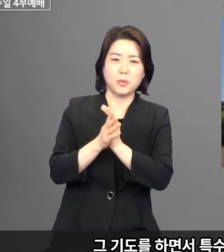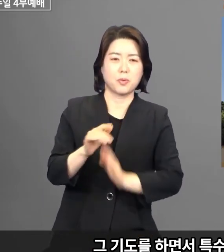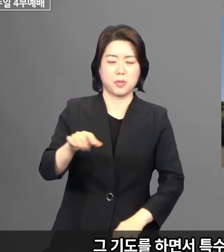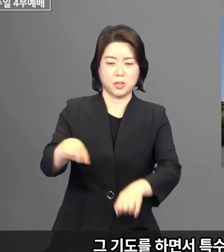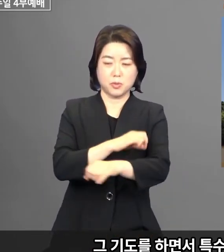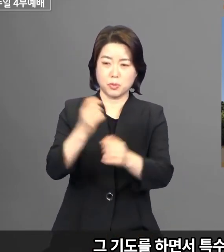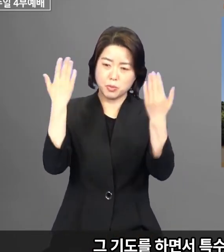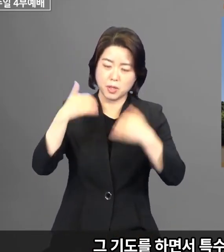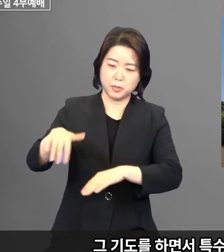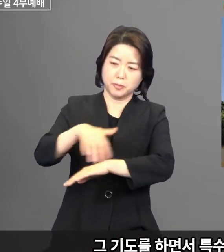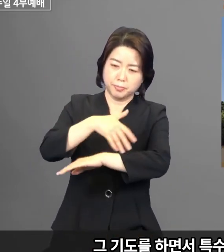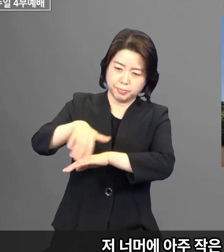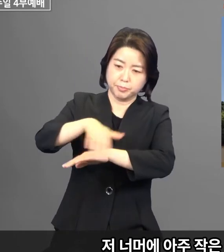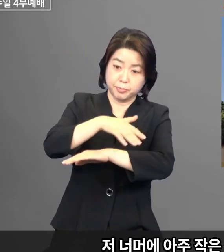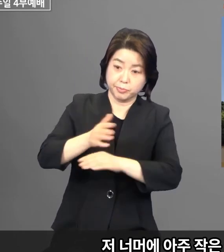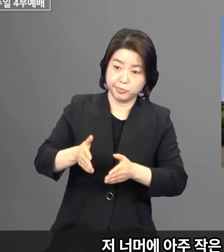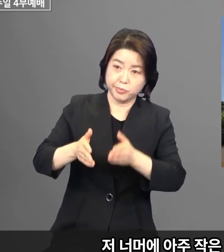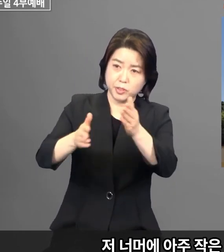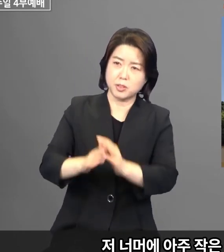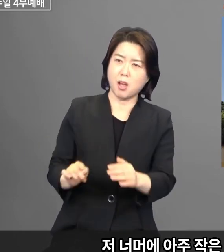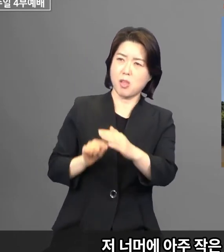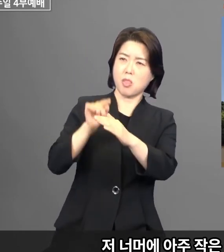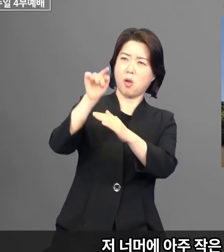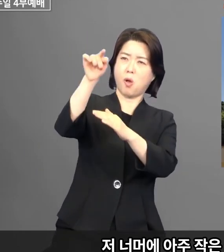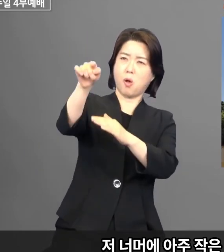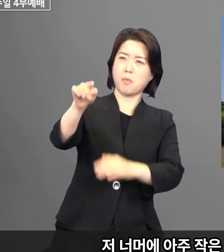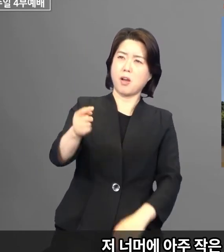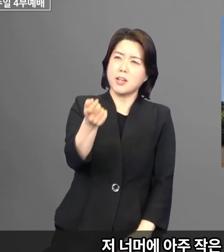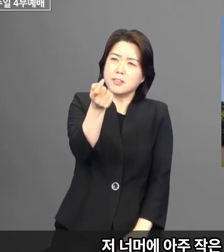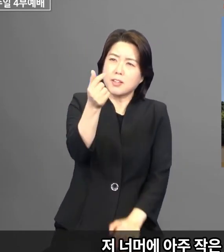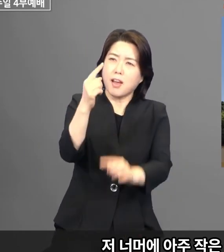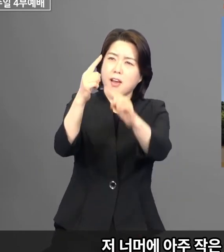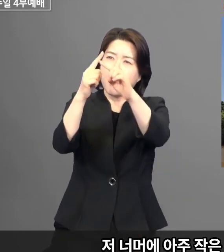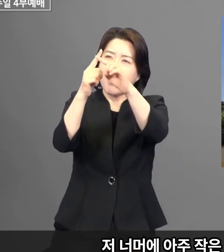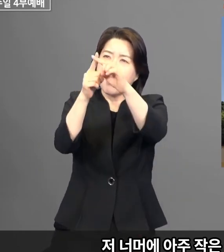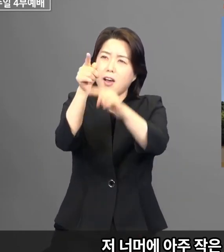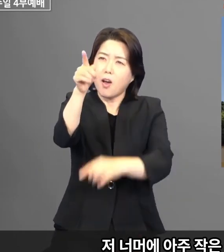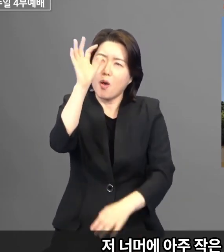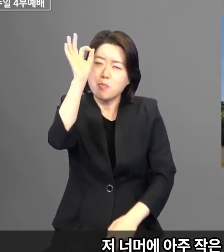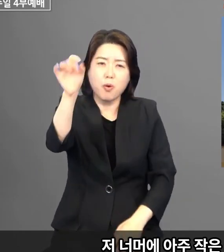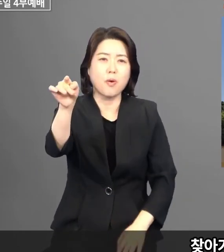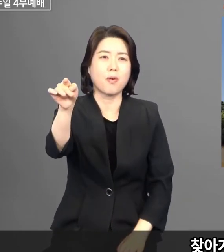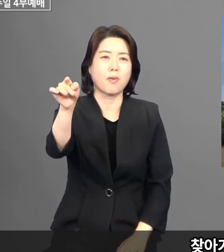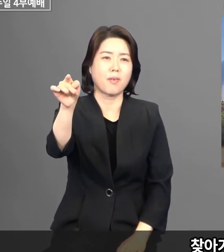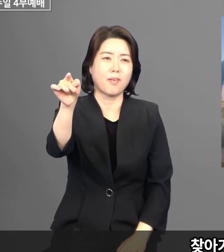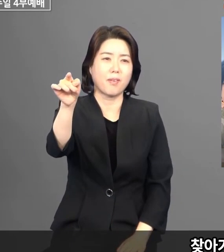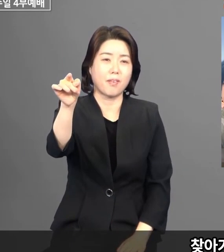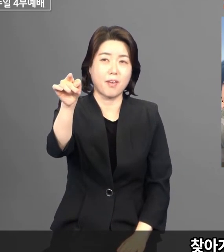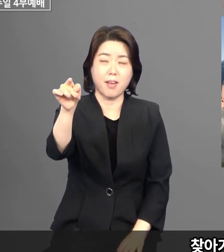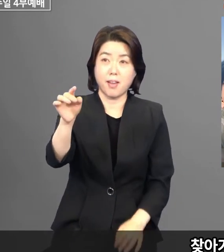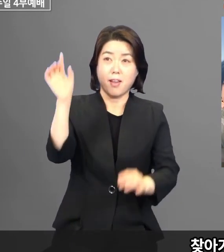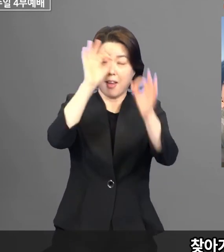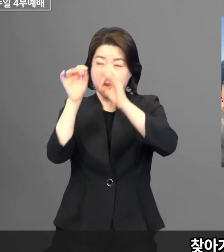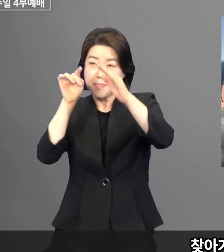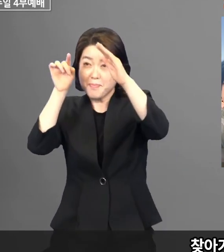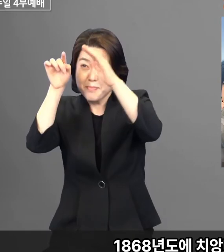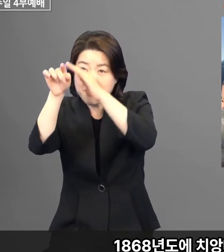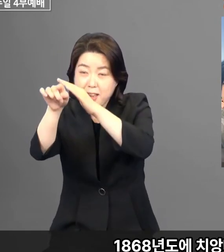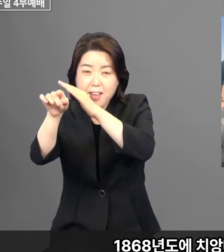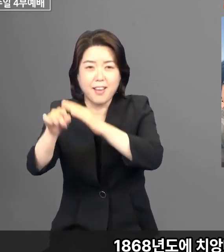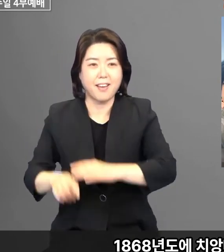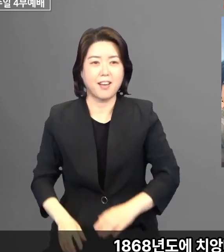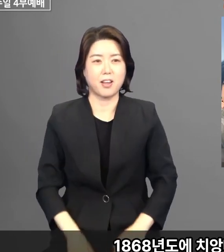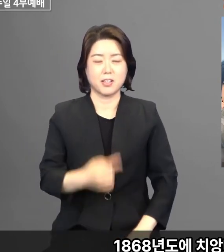특수학교를 오가던 그 길에 저 너머에 아주 작은 십자가가 보였습니다. 찾아가 보니